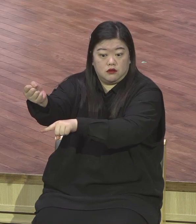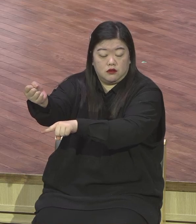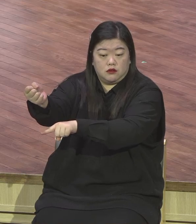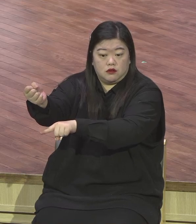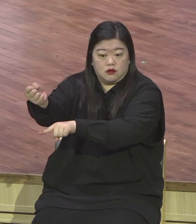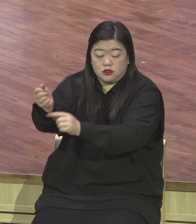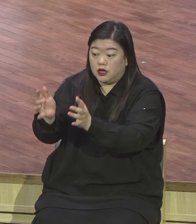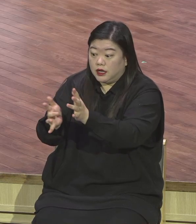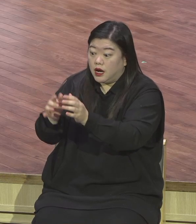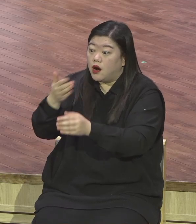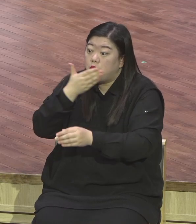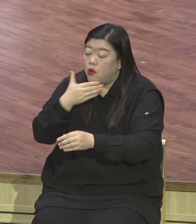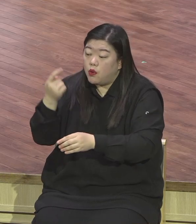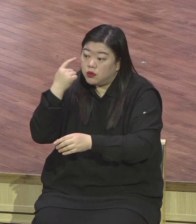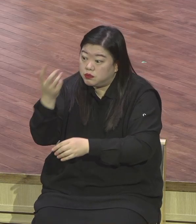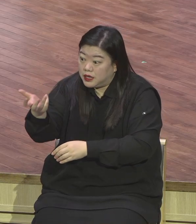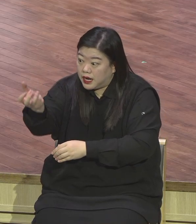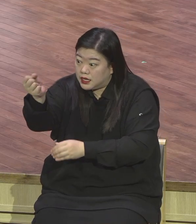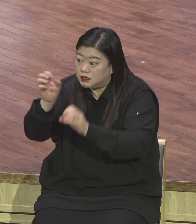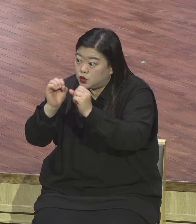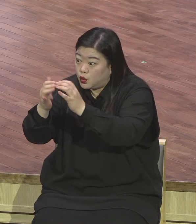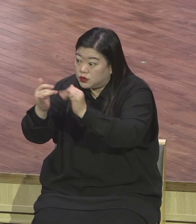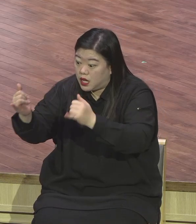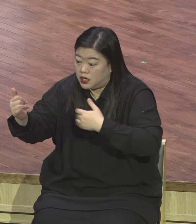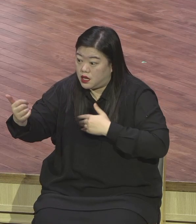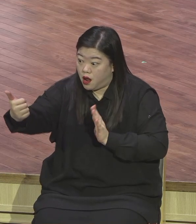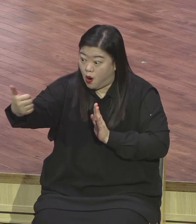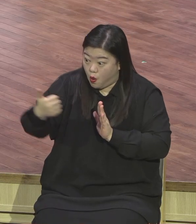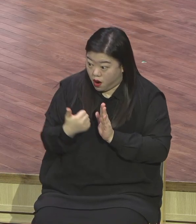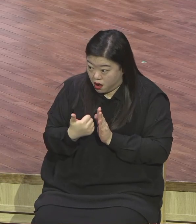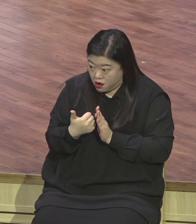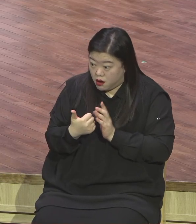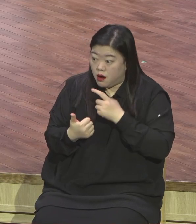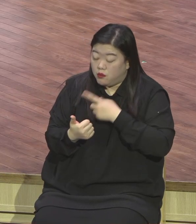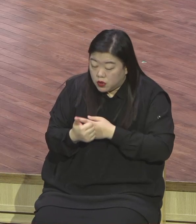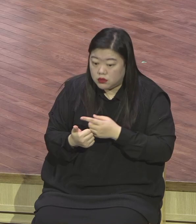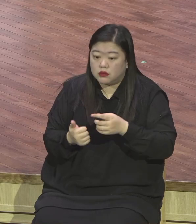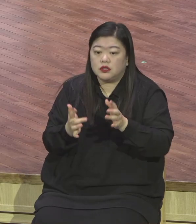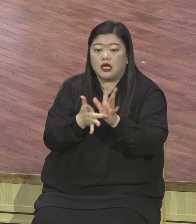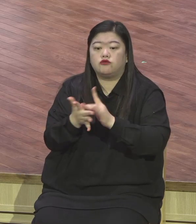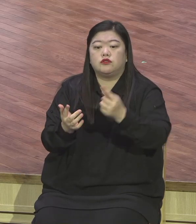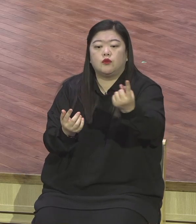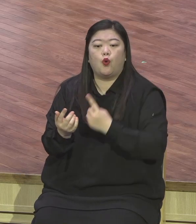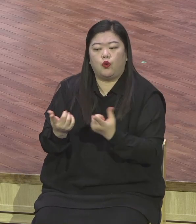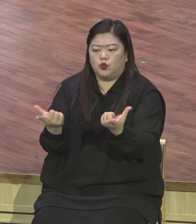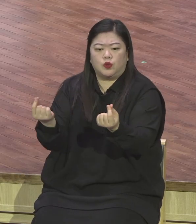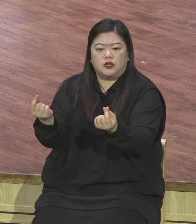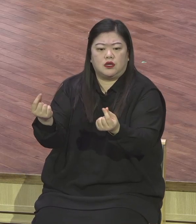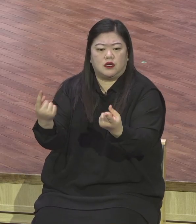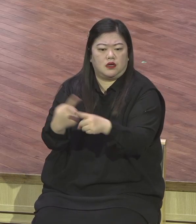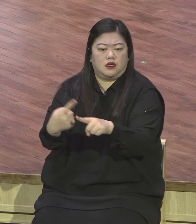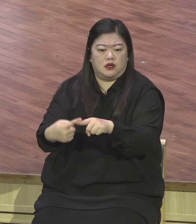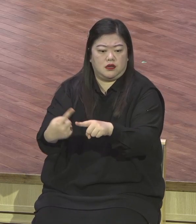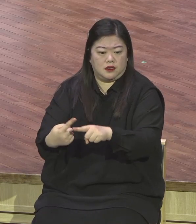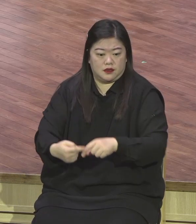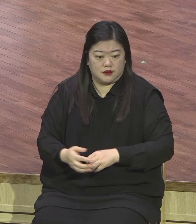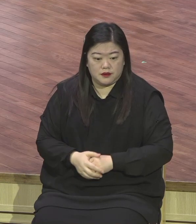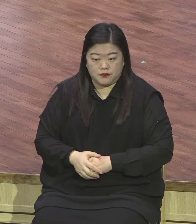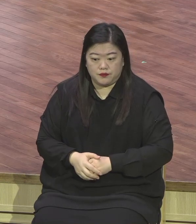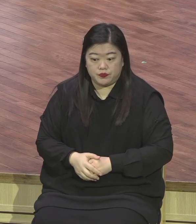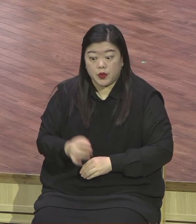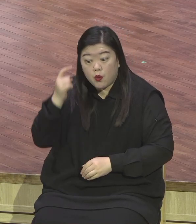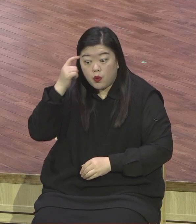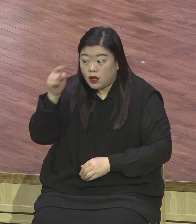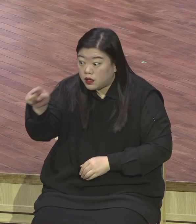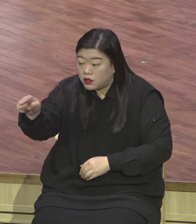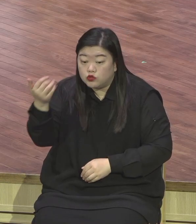직접 가는 것은 마찬가지다 예수님이 직접 하는 것과 똑같다 우리 보내신을 받은 자이기 때문에 예수님의 제자이기